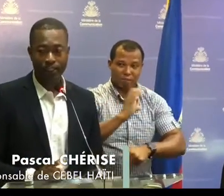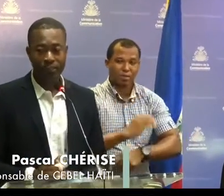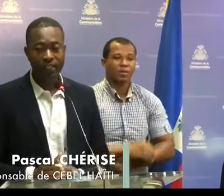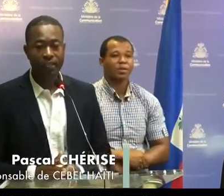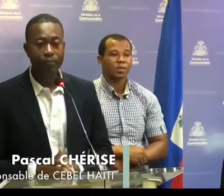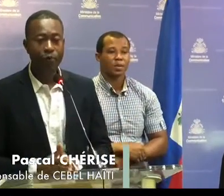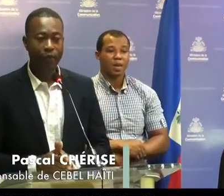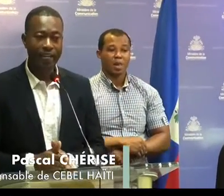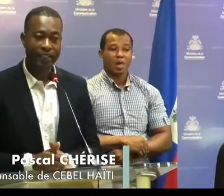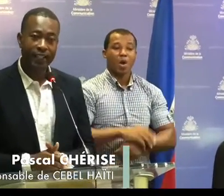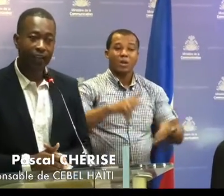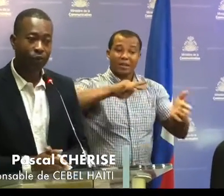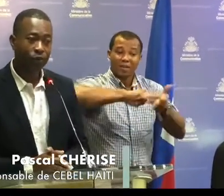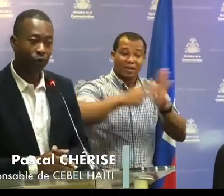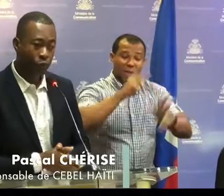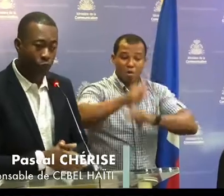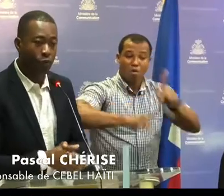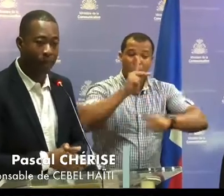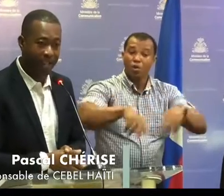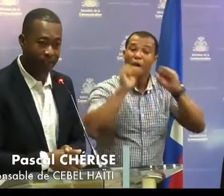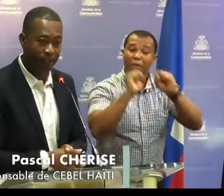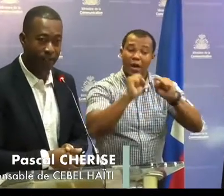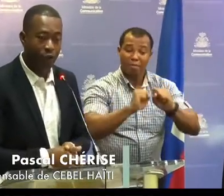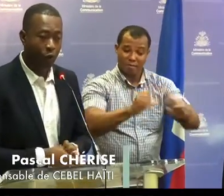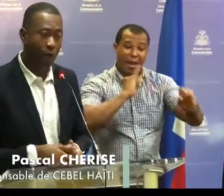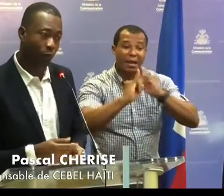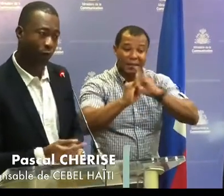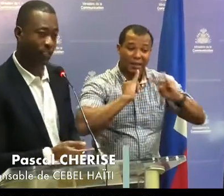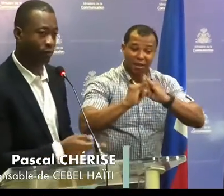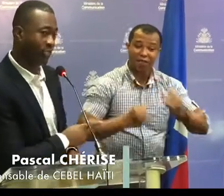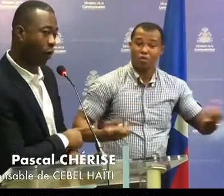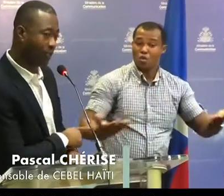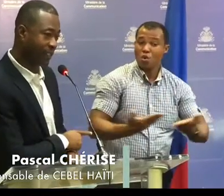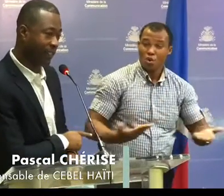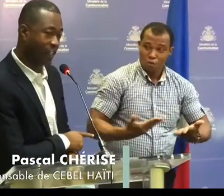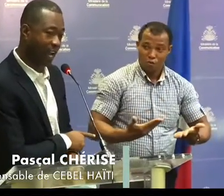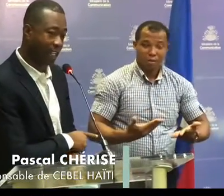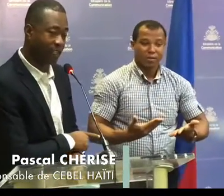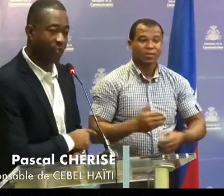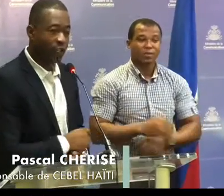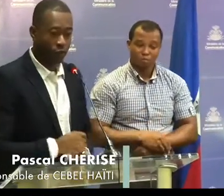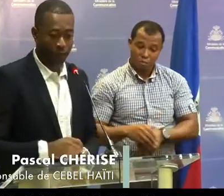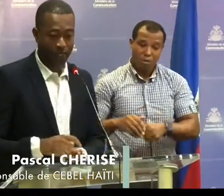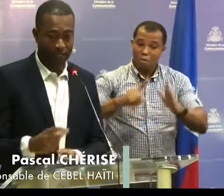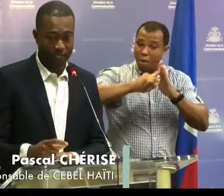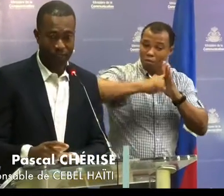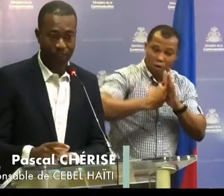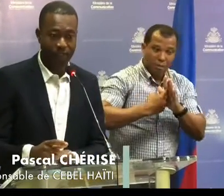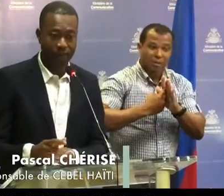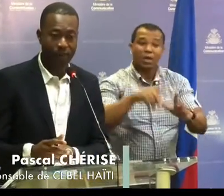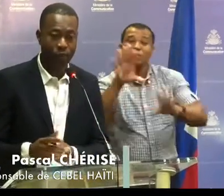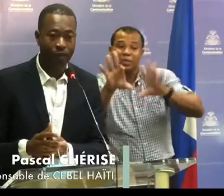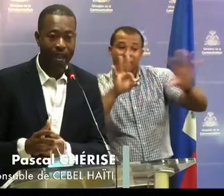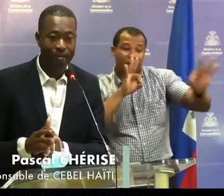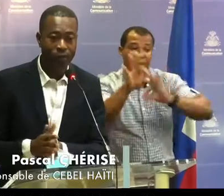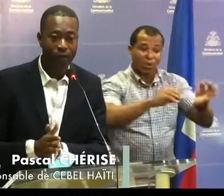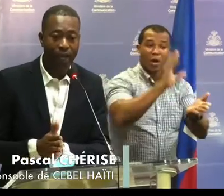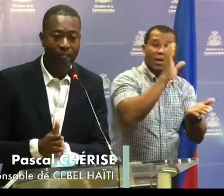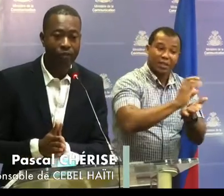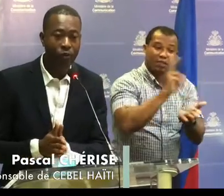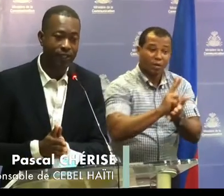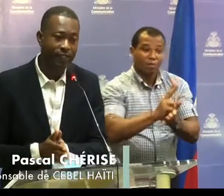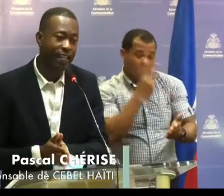bien possibilité pour faire des interviews sur place. Quoi que le processus là commence déjà, nous faisons sélection CV pour nous regarder,